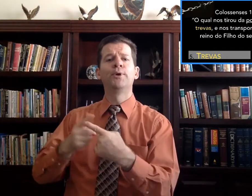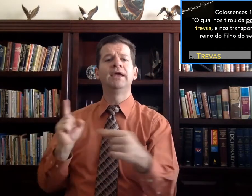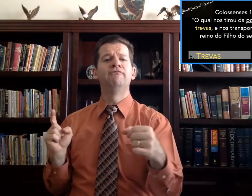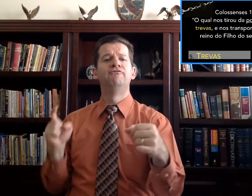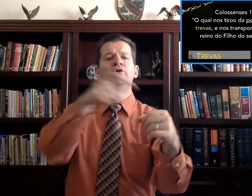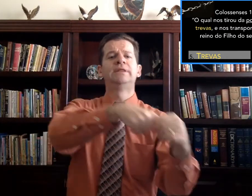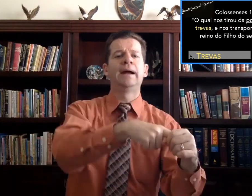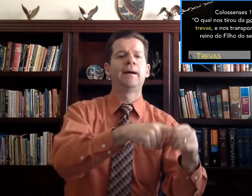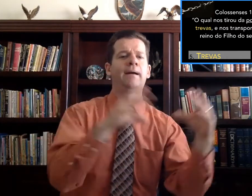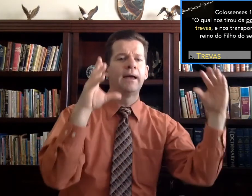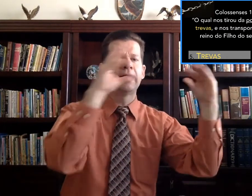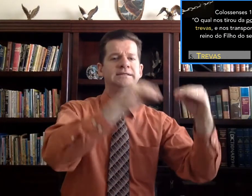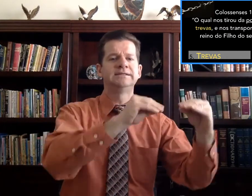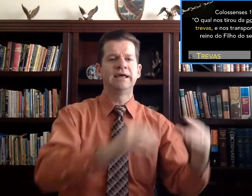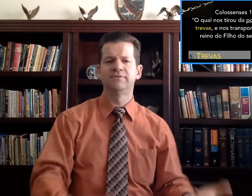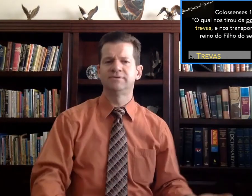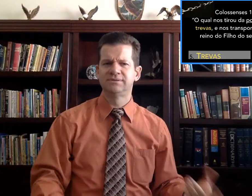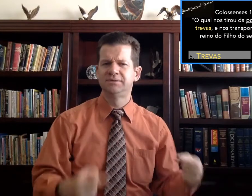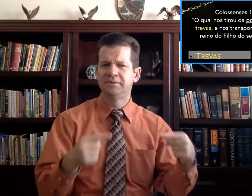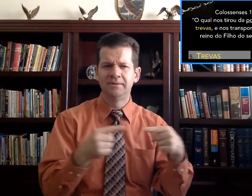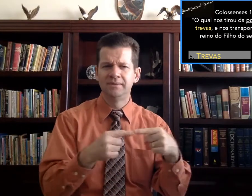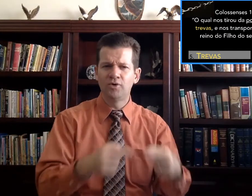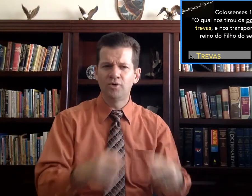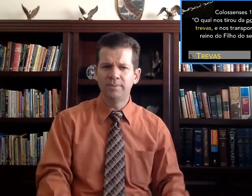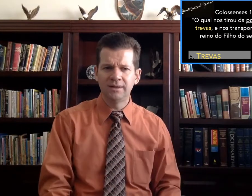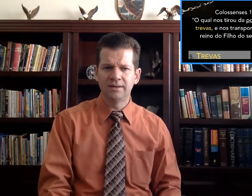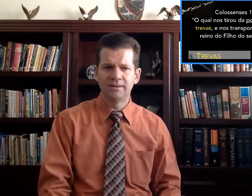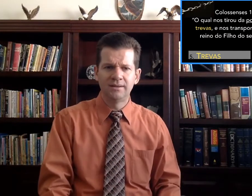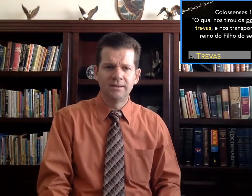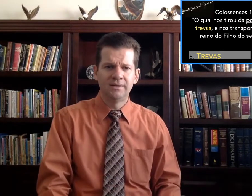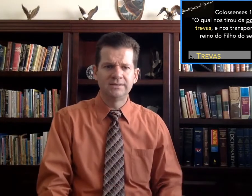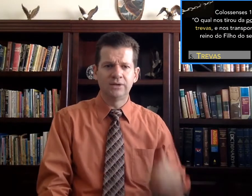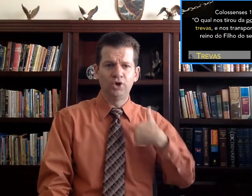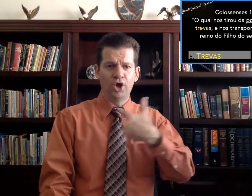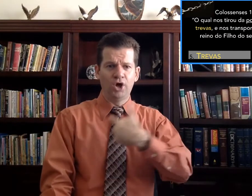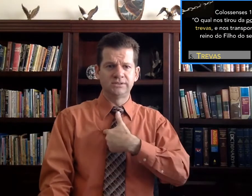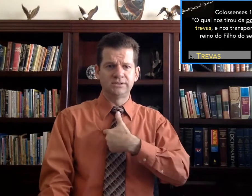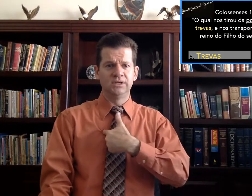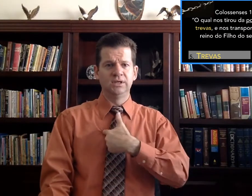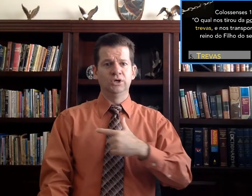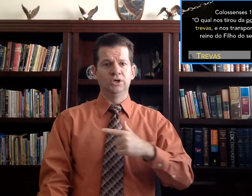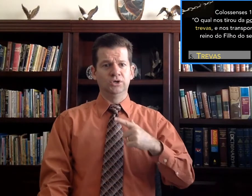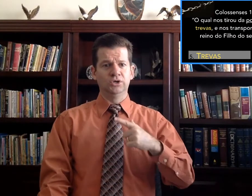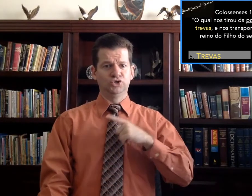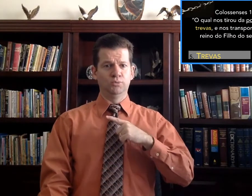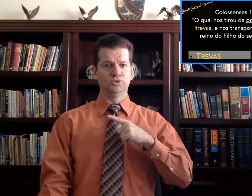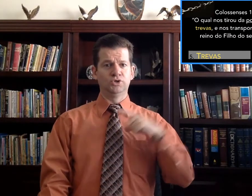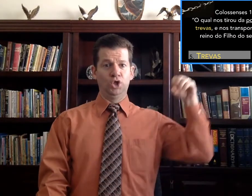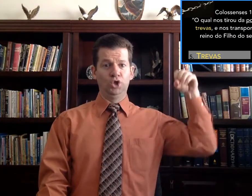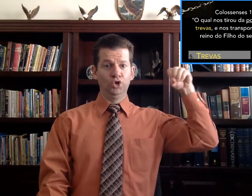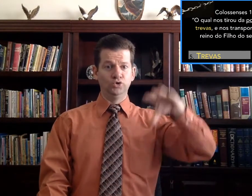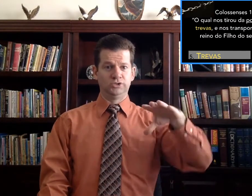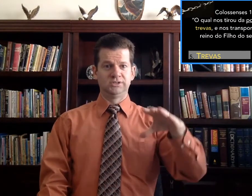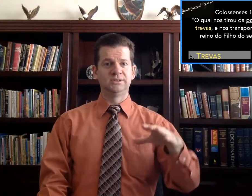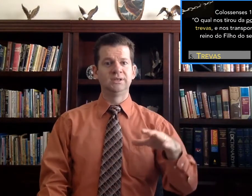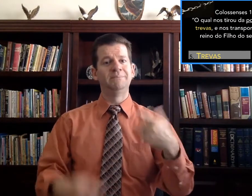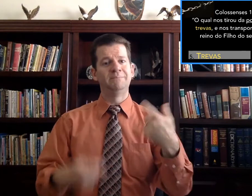que voltar às trevas? Não combina. Certo? Nós somos luz.